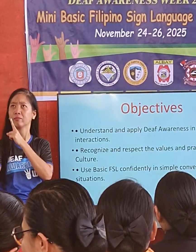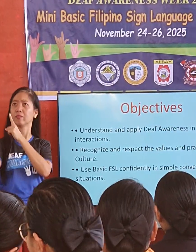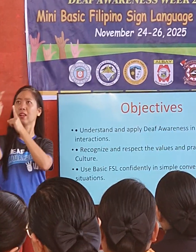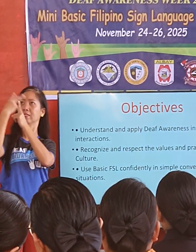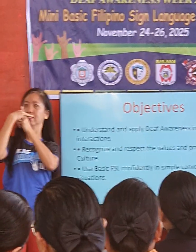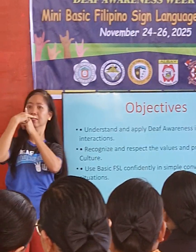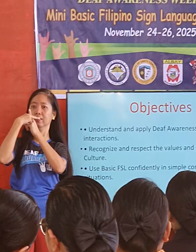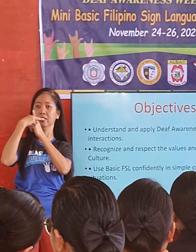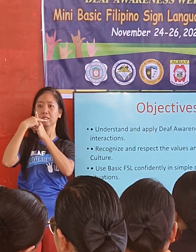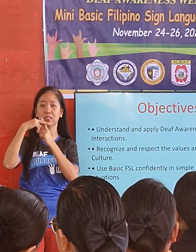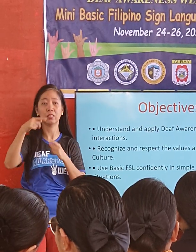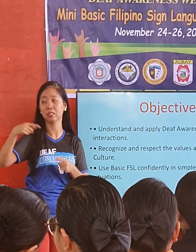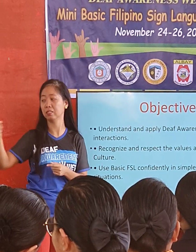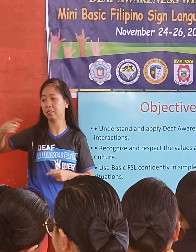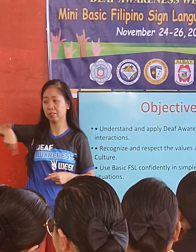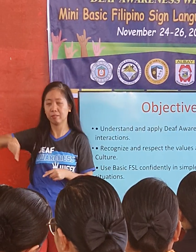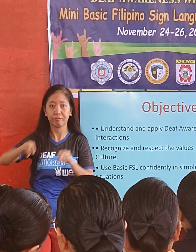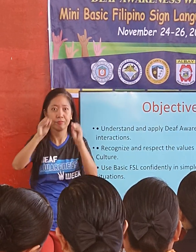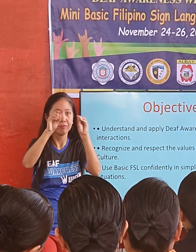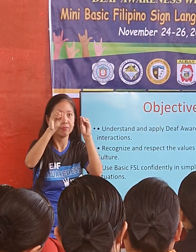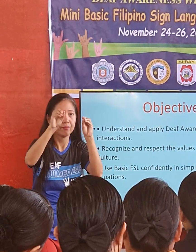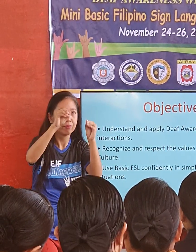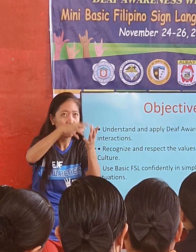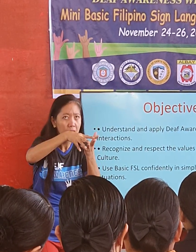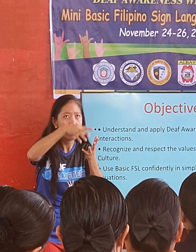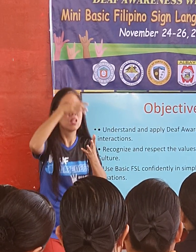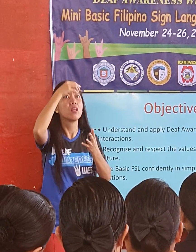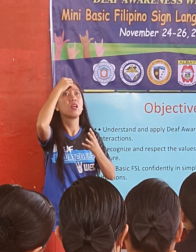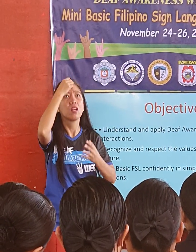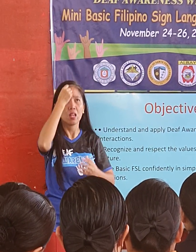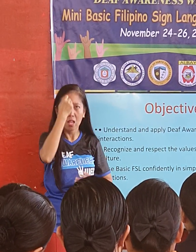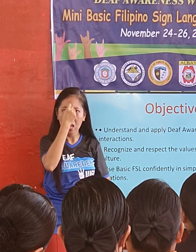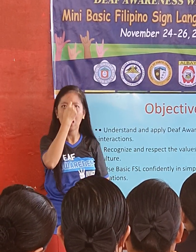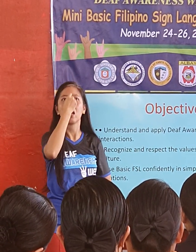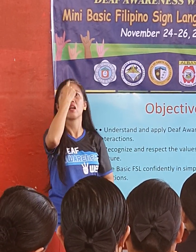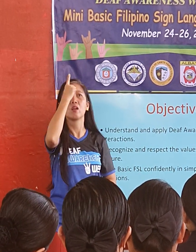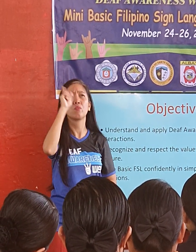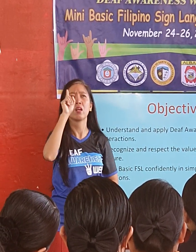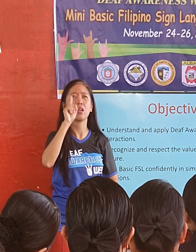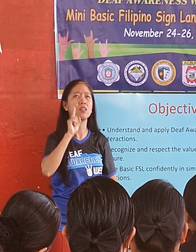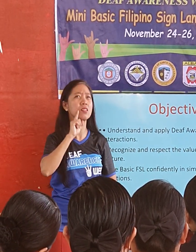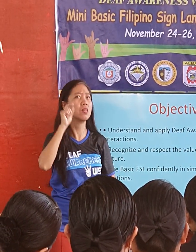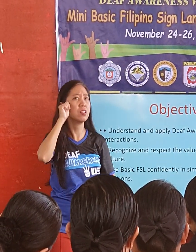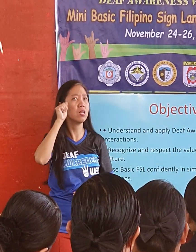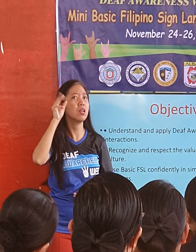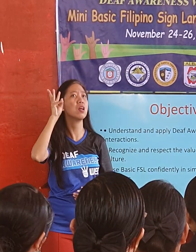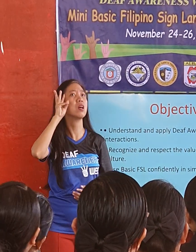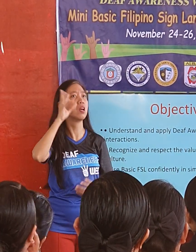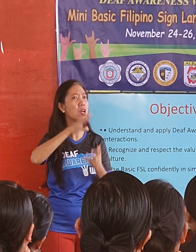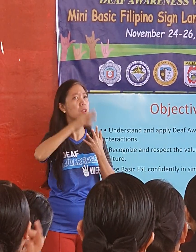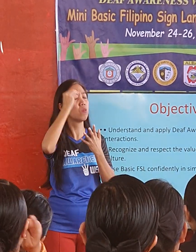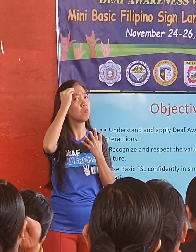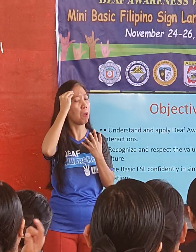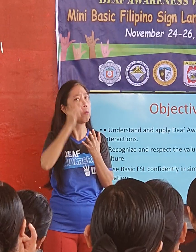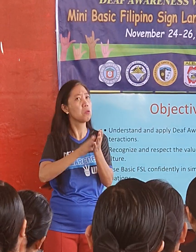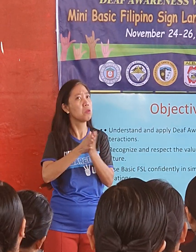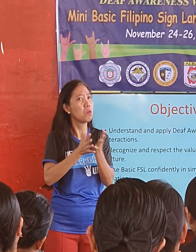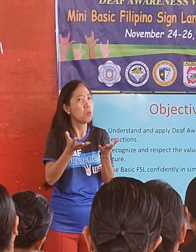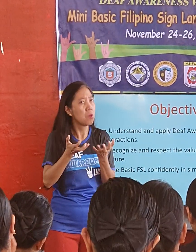Understand and apply. Kung ano yung tinuro namin, dapat i-apply nyo sa, kung ano man natutunan ninyo po,